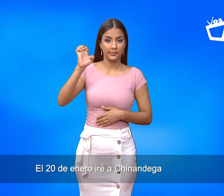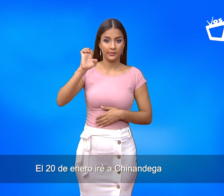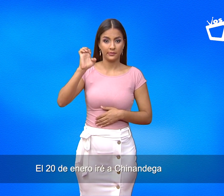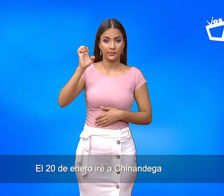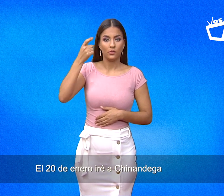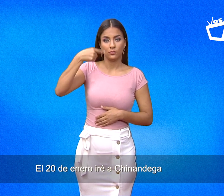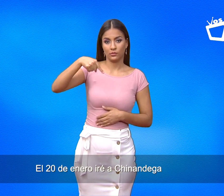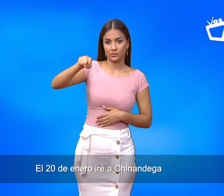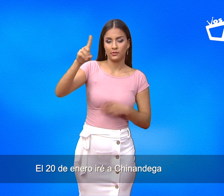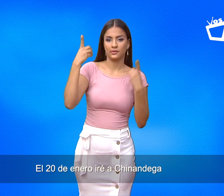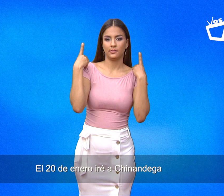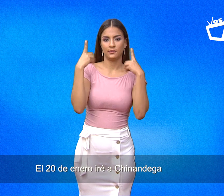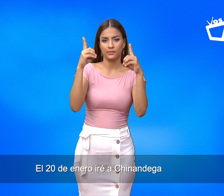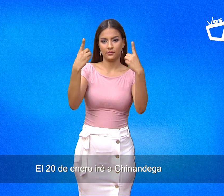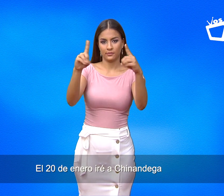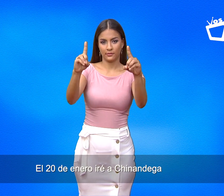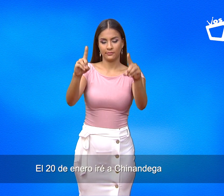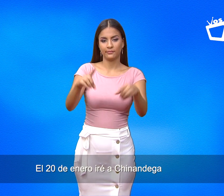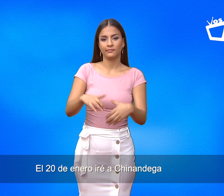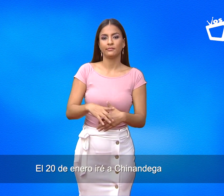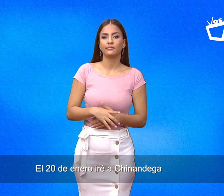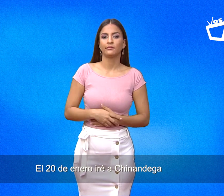el 20 de enero y chinandega